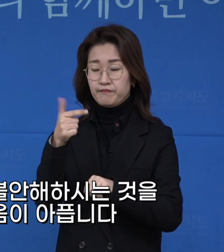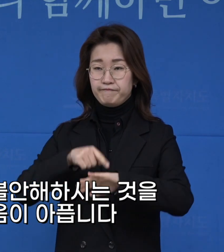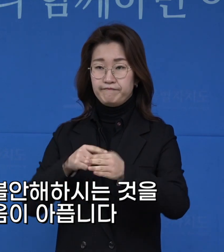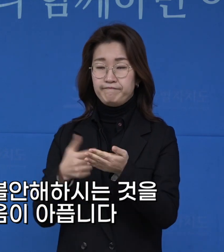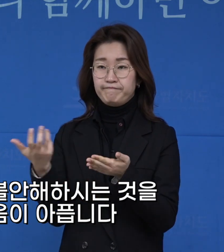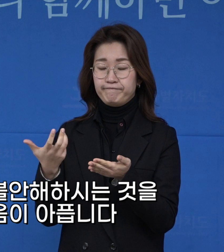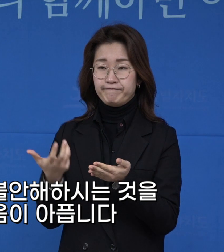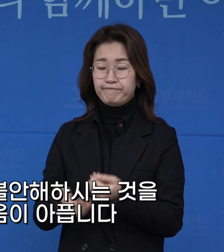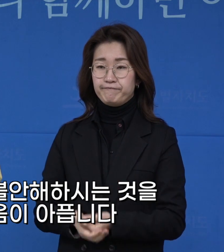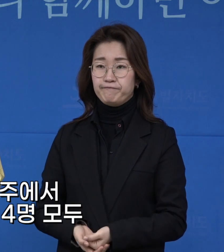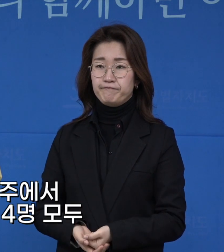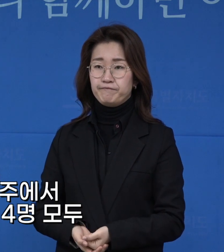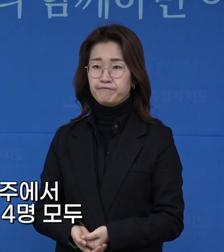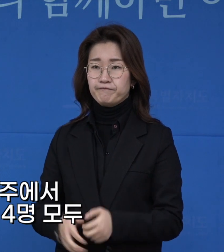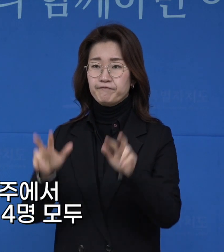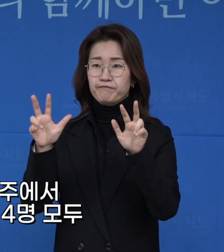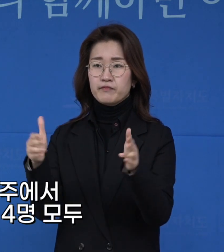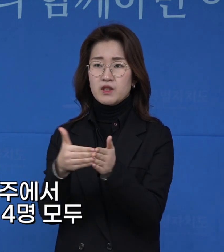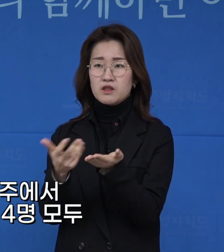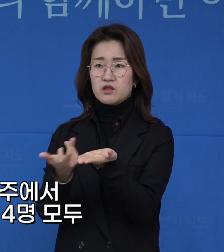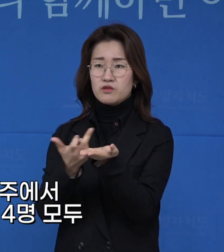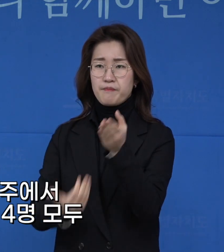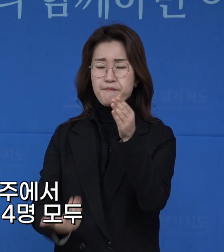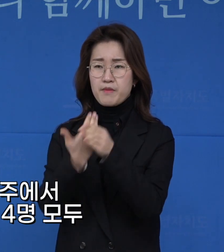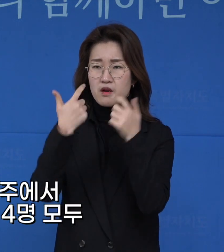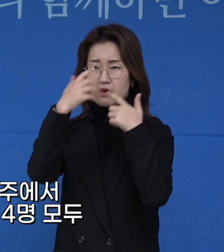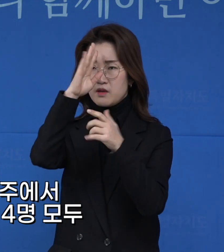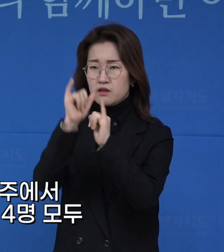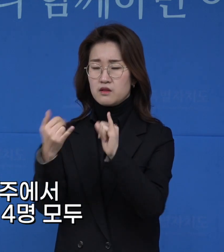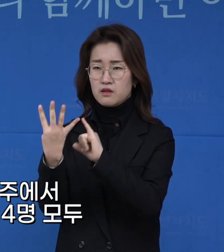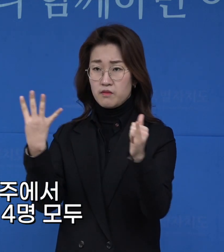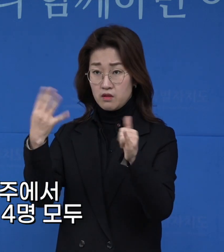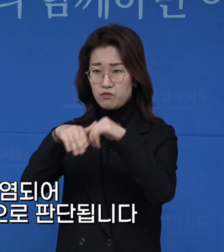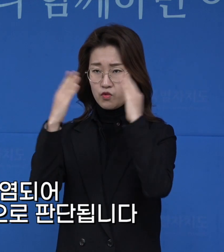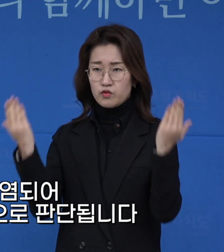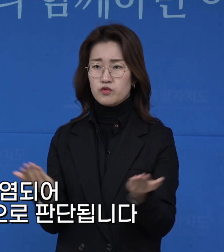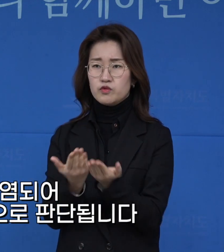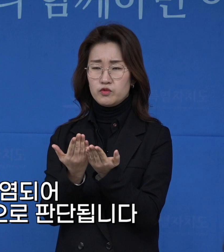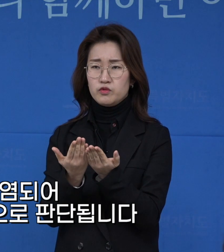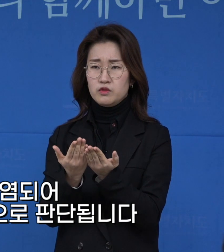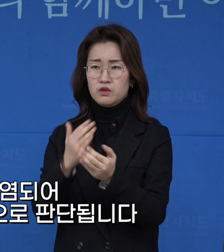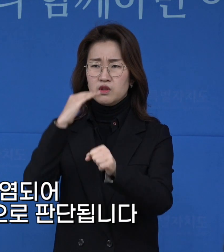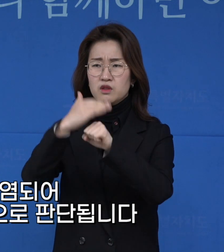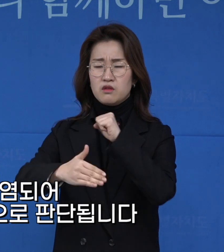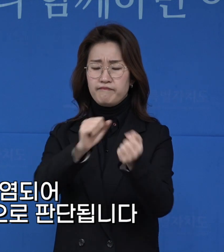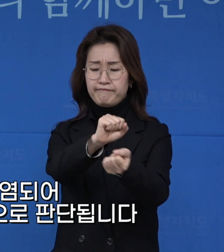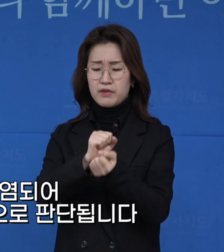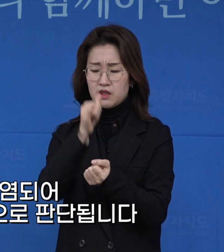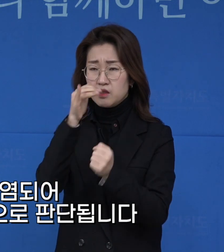아픕니다 지금까지 제주에서 발생한 박진 자 네 명 모두 대구에서 감염되어